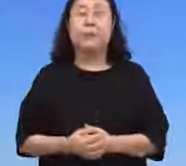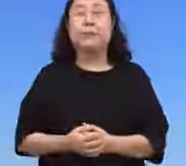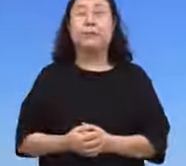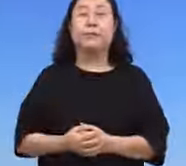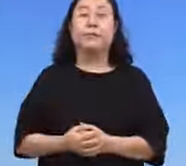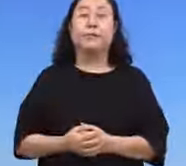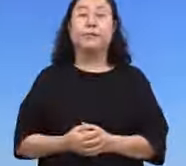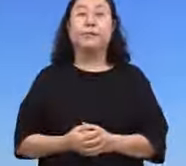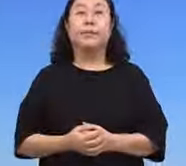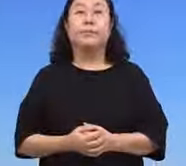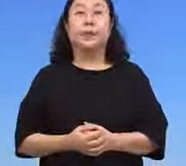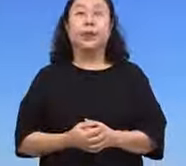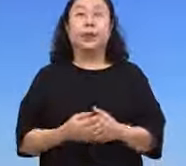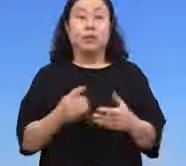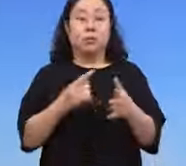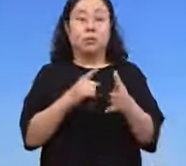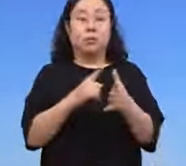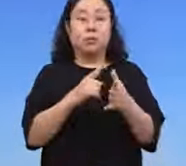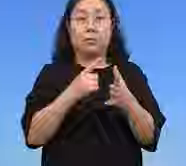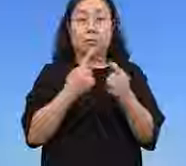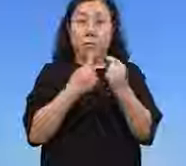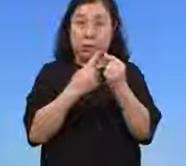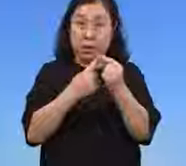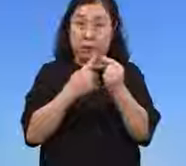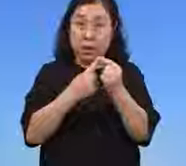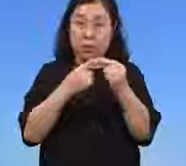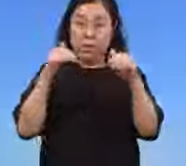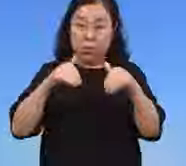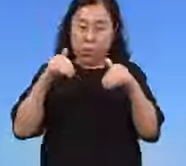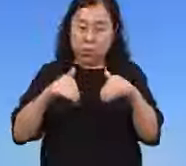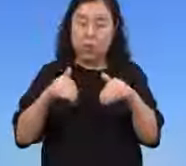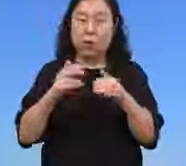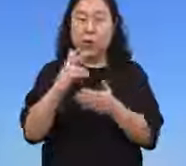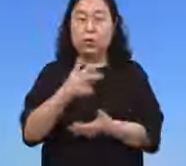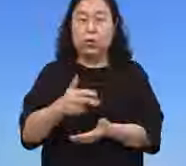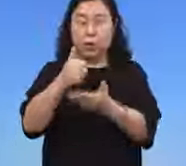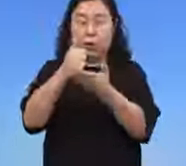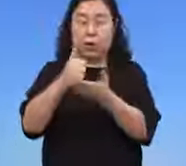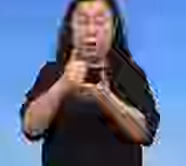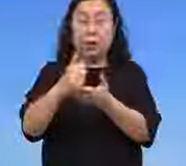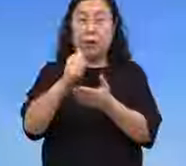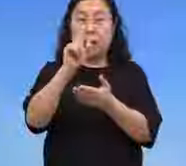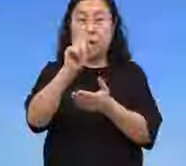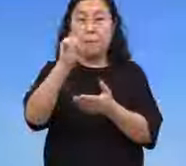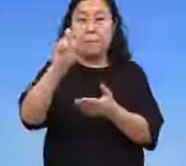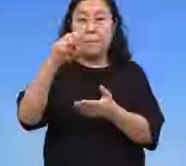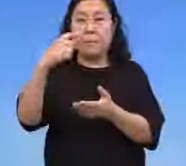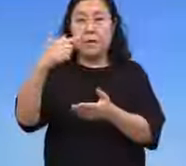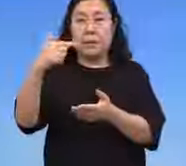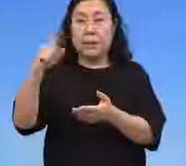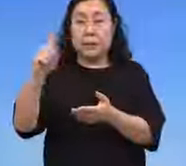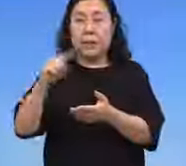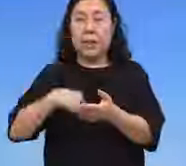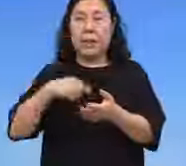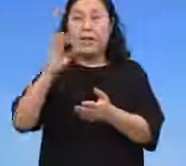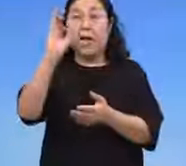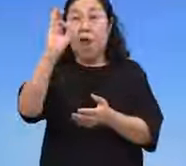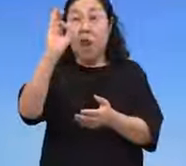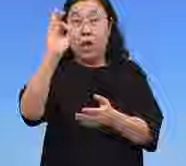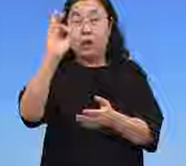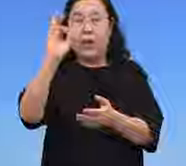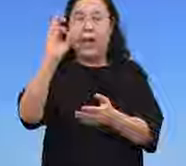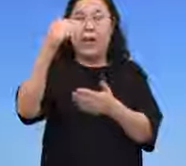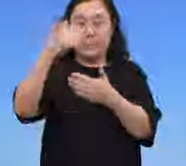가지고 있는데요. 그 첫 번째 종이 보고하기를, 주인님께 받은 한 문화로 저는